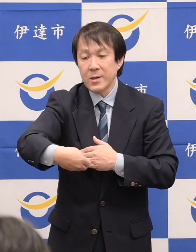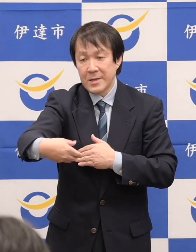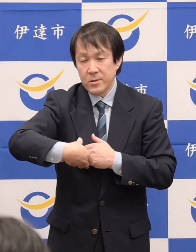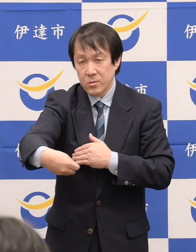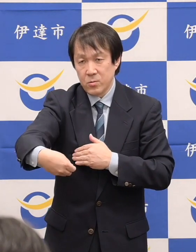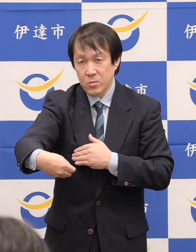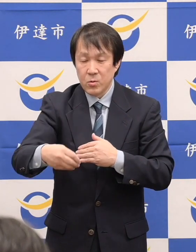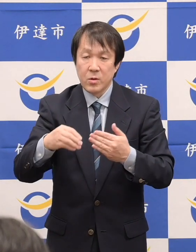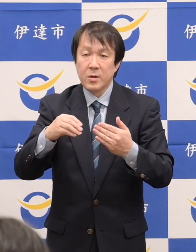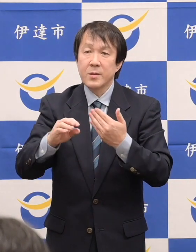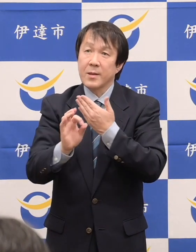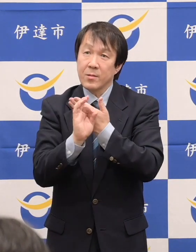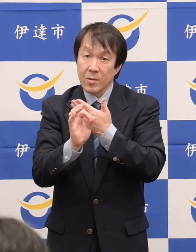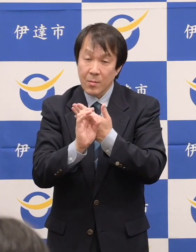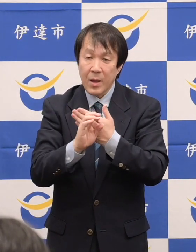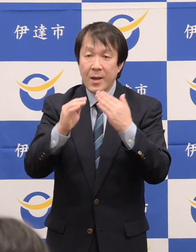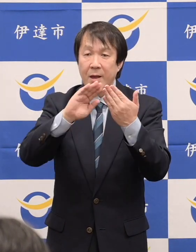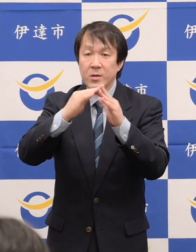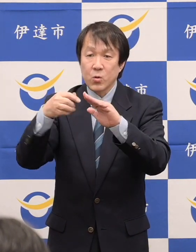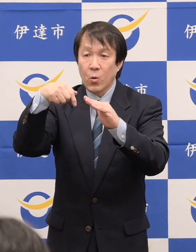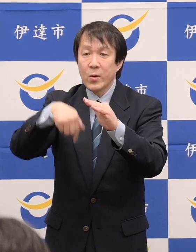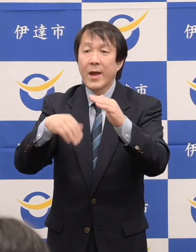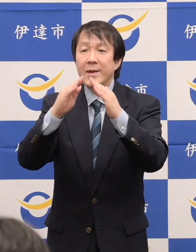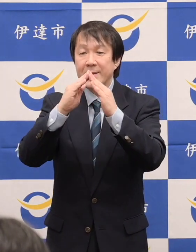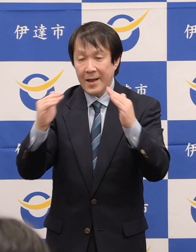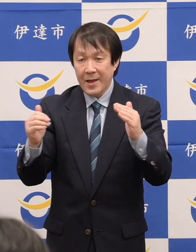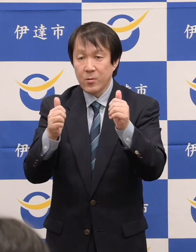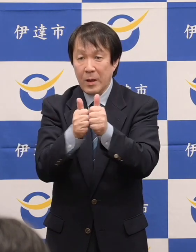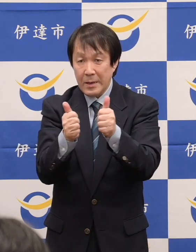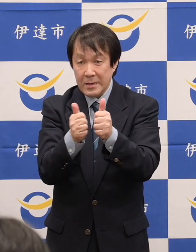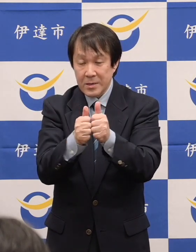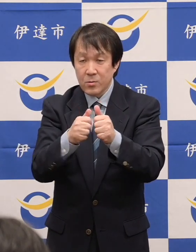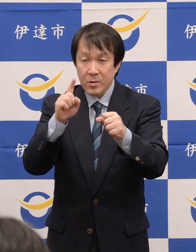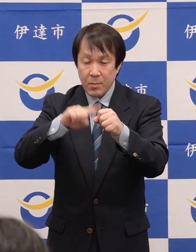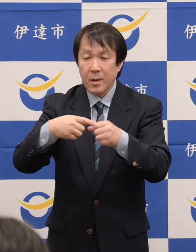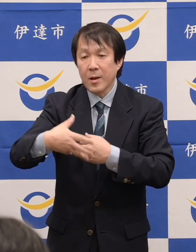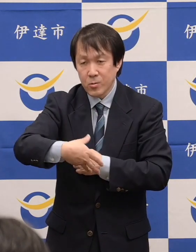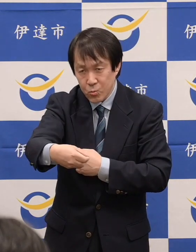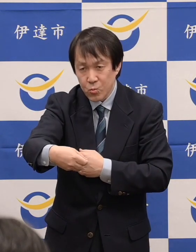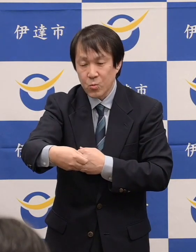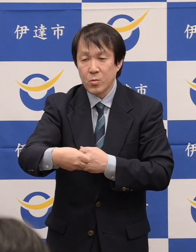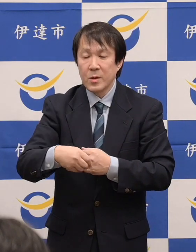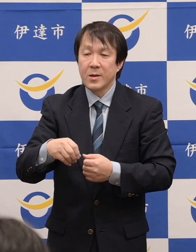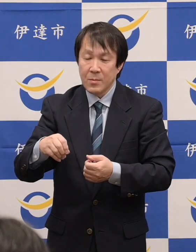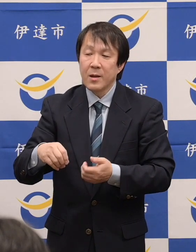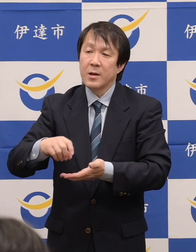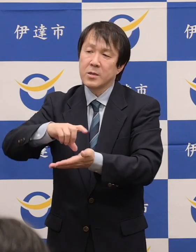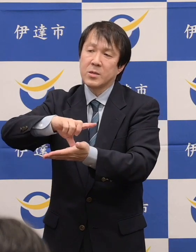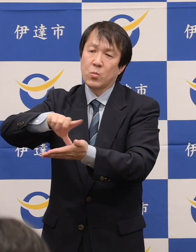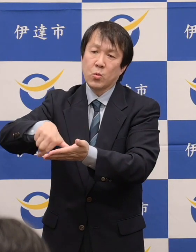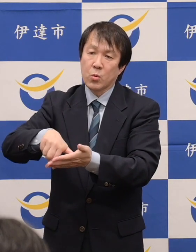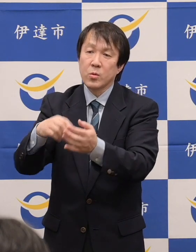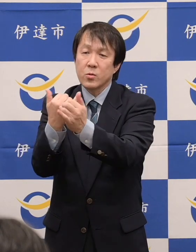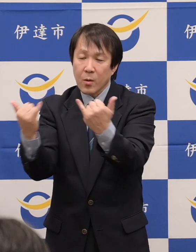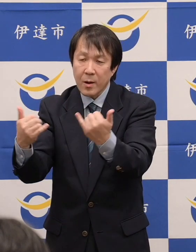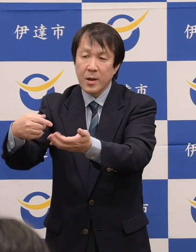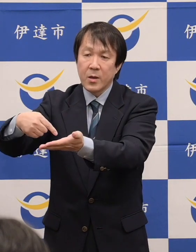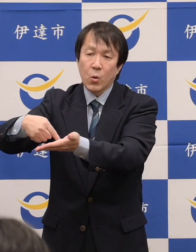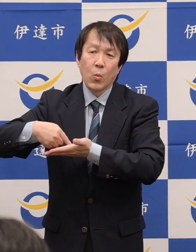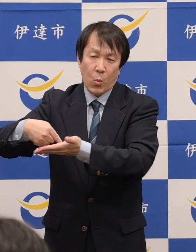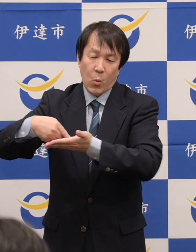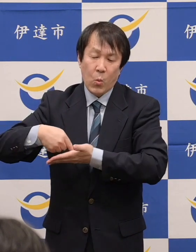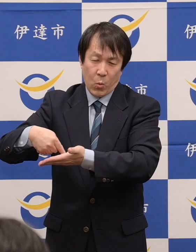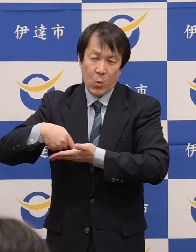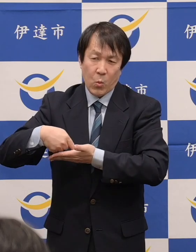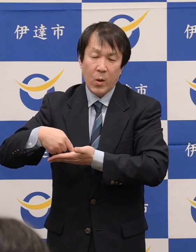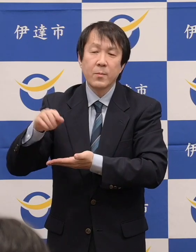町内会等の会合のための貸し出しということで、これも地元の方から非常に強い要望がございまして